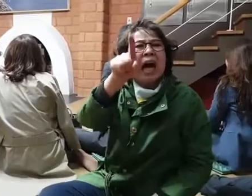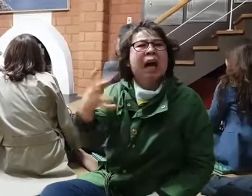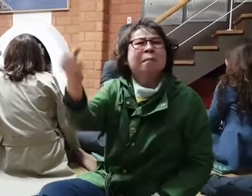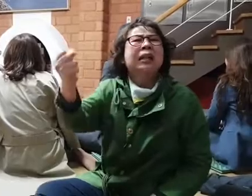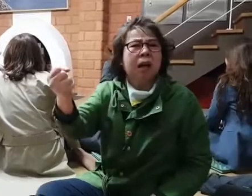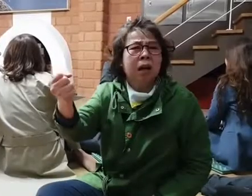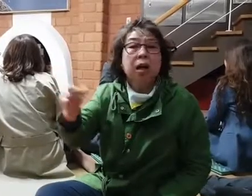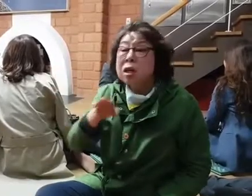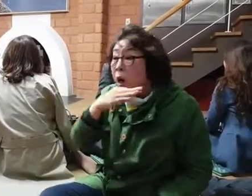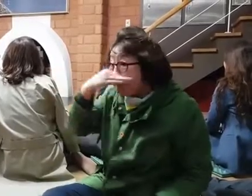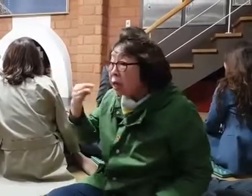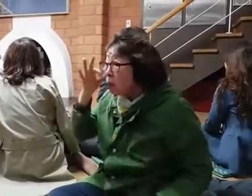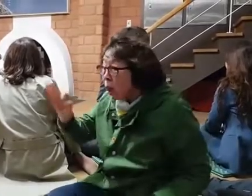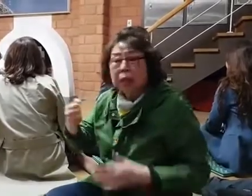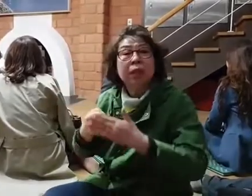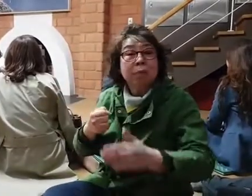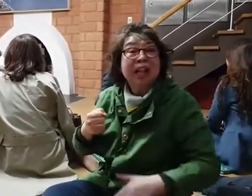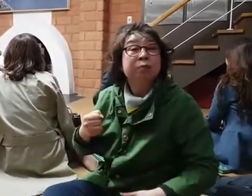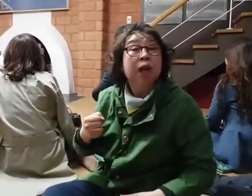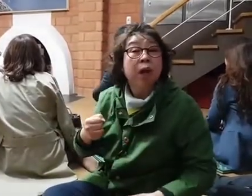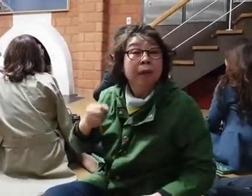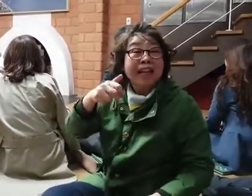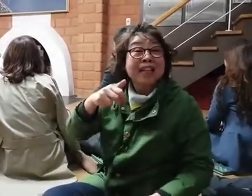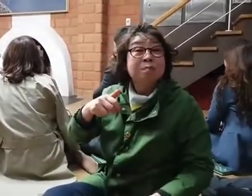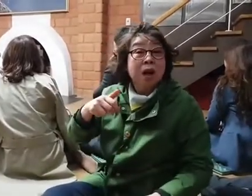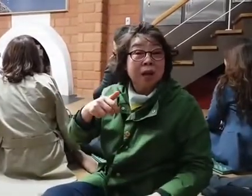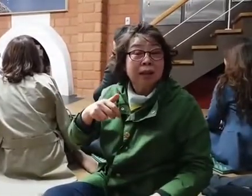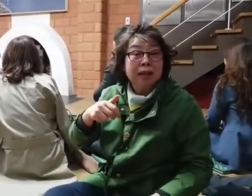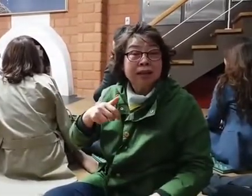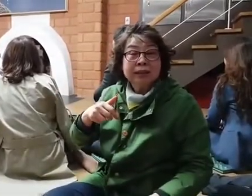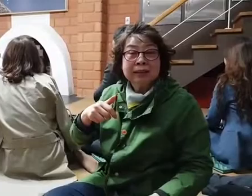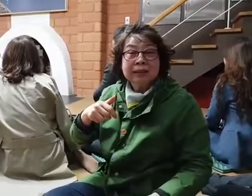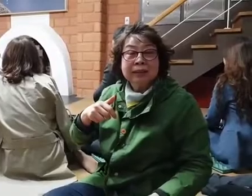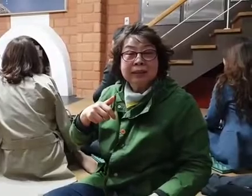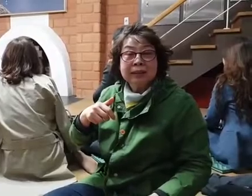거는 그걸 바르게 봤기 때문에 김정은이 때 이제